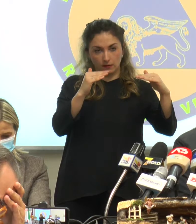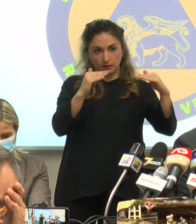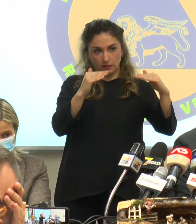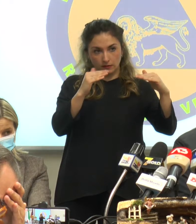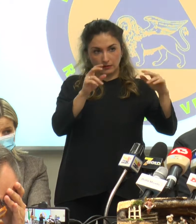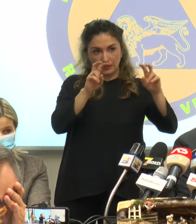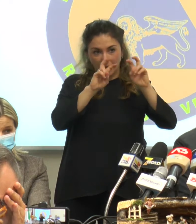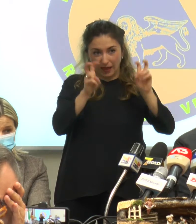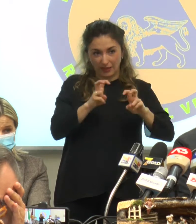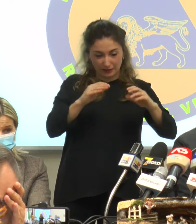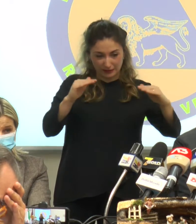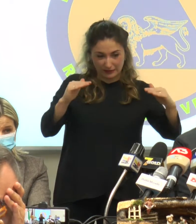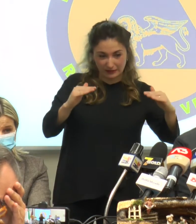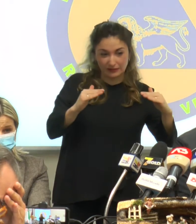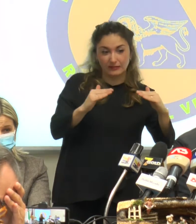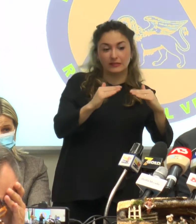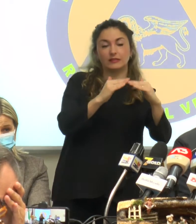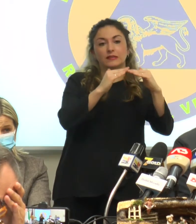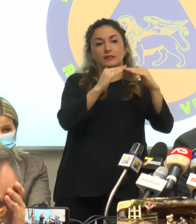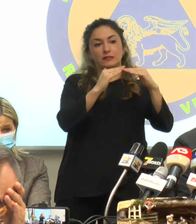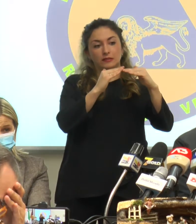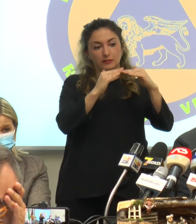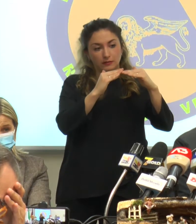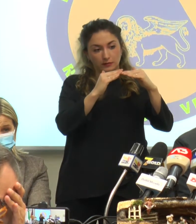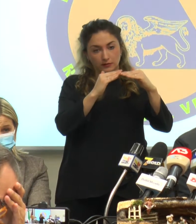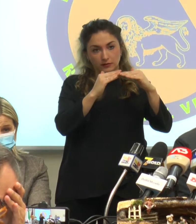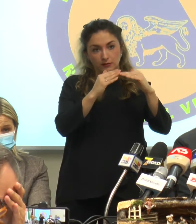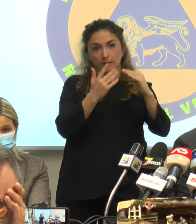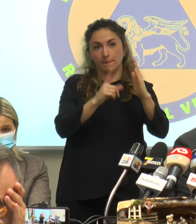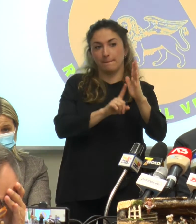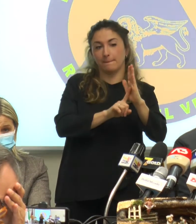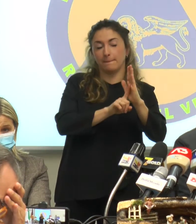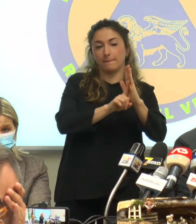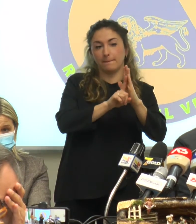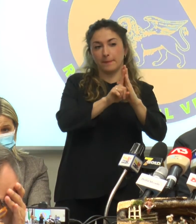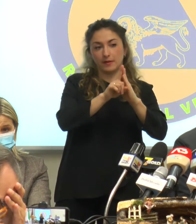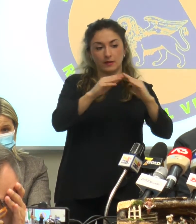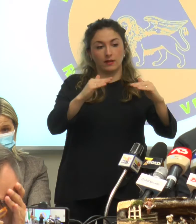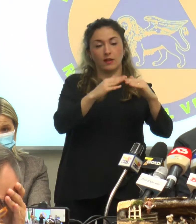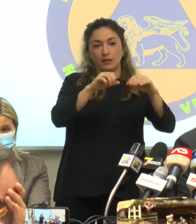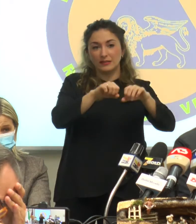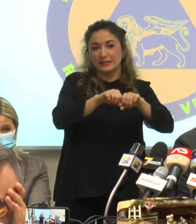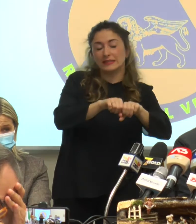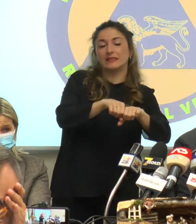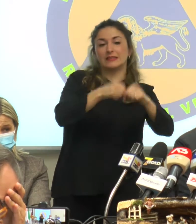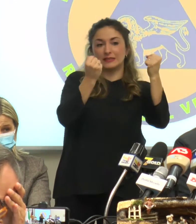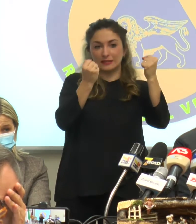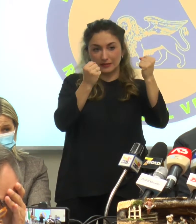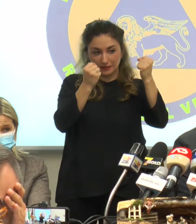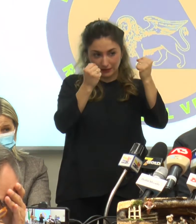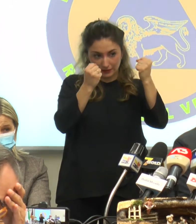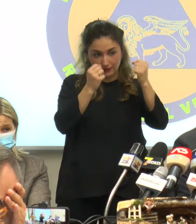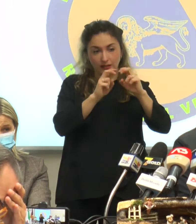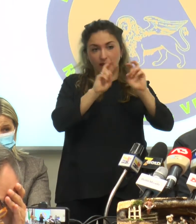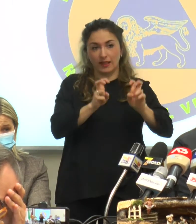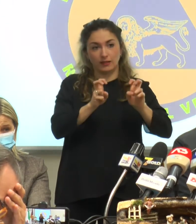di energia rilevante, superata un certo valore la roccia si rompe, la crosta terrestre si rompe e